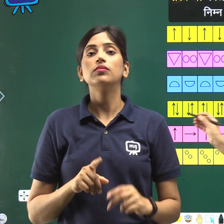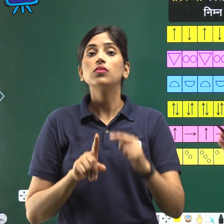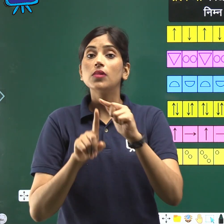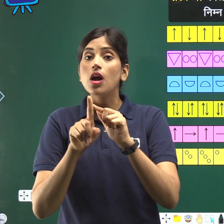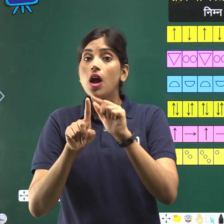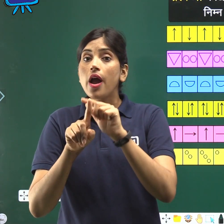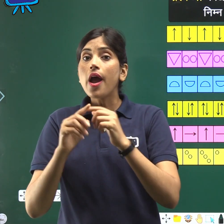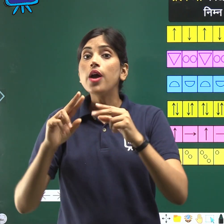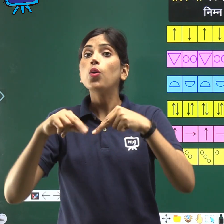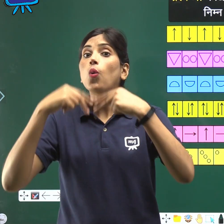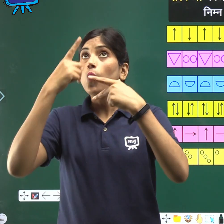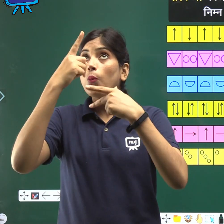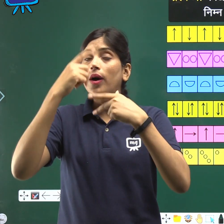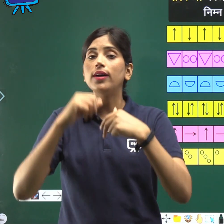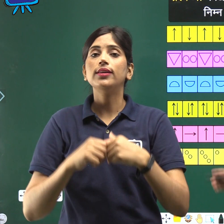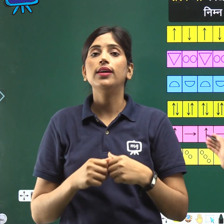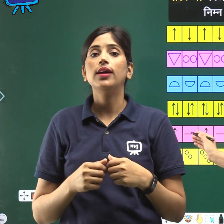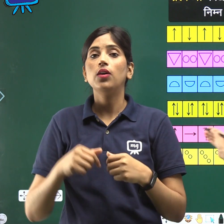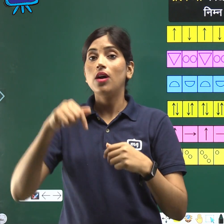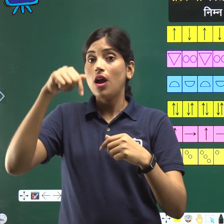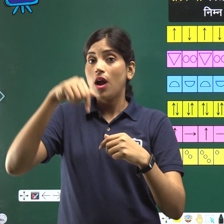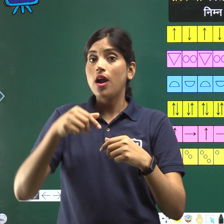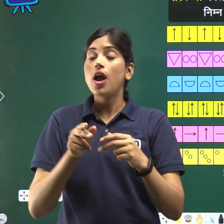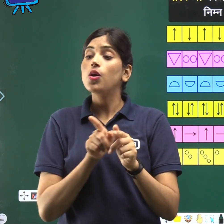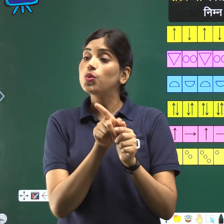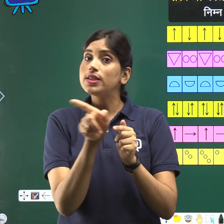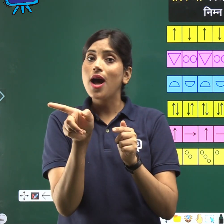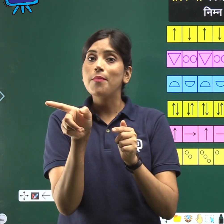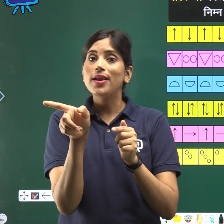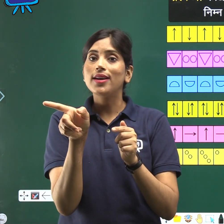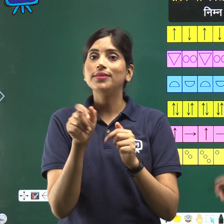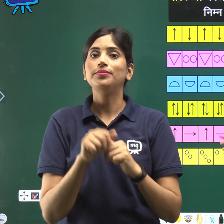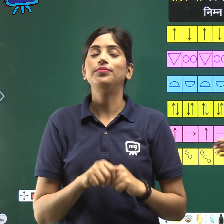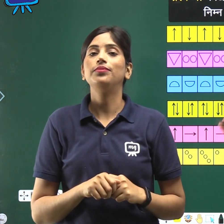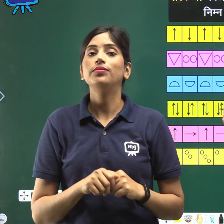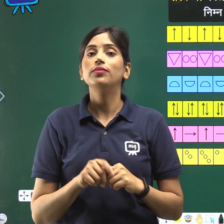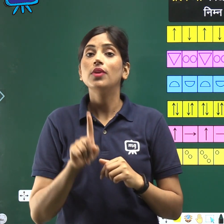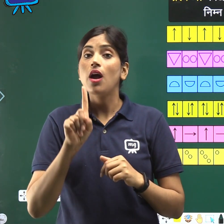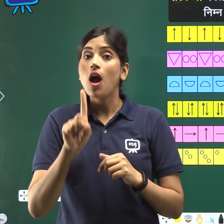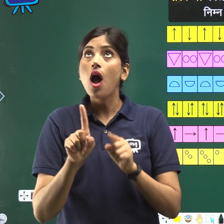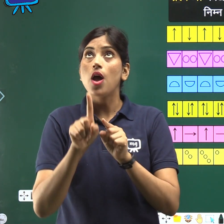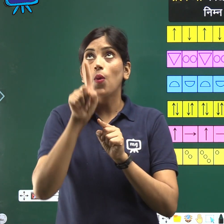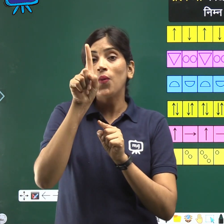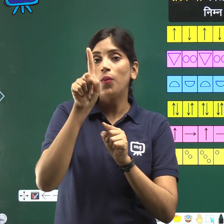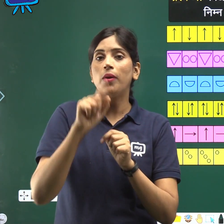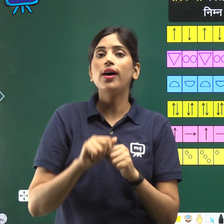एरो ऊपर, एरो सामने, एरो